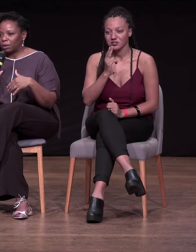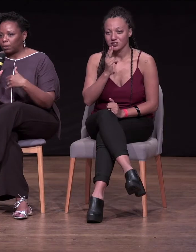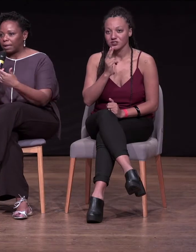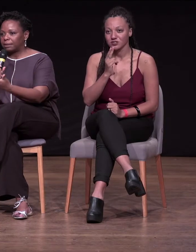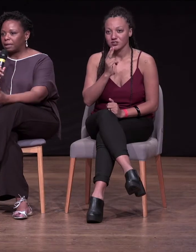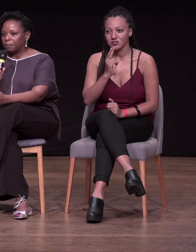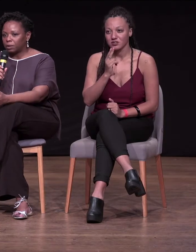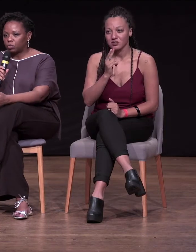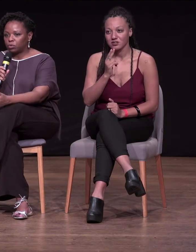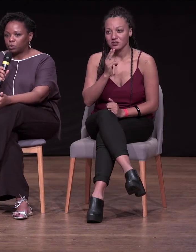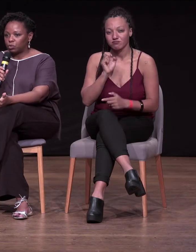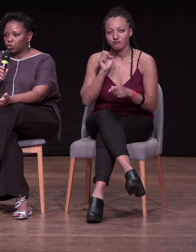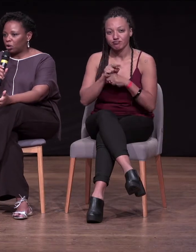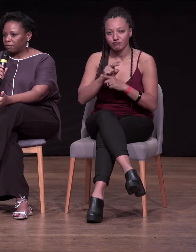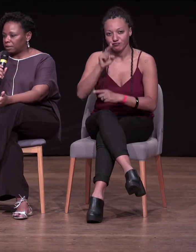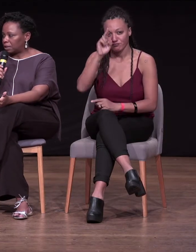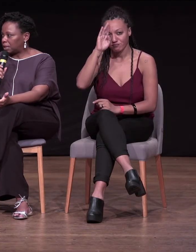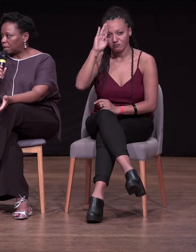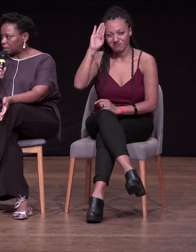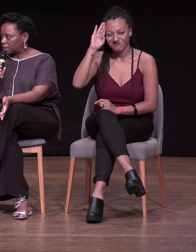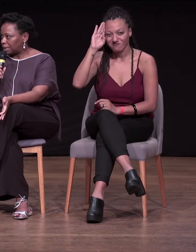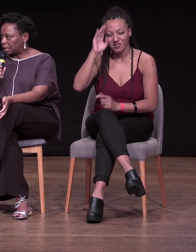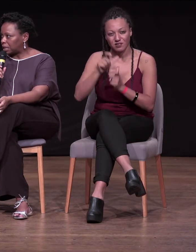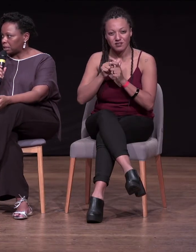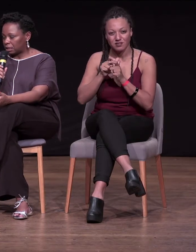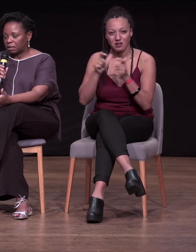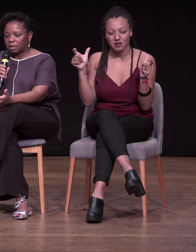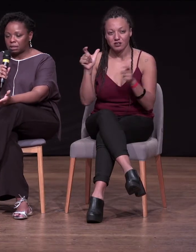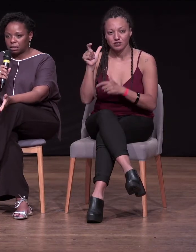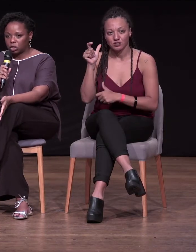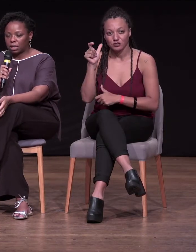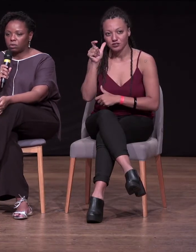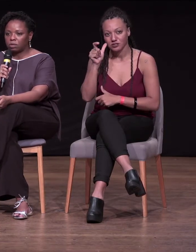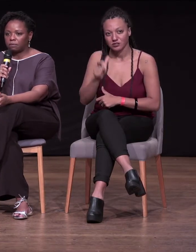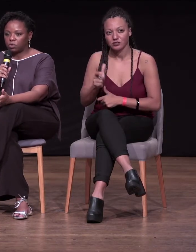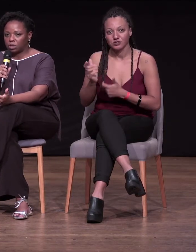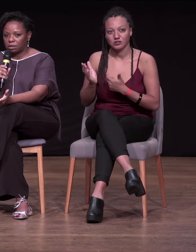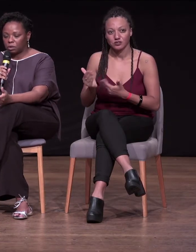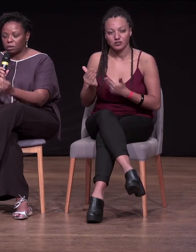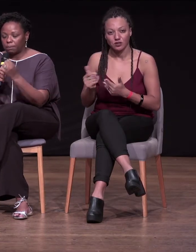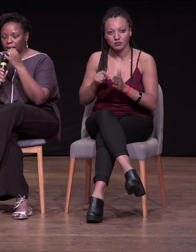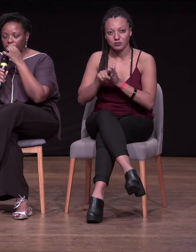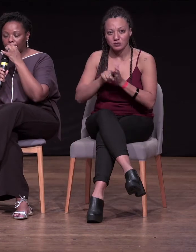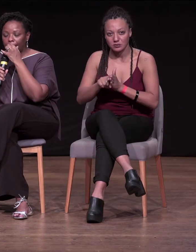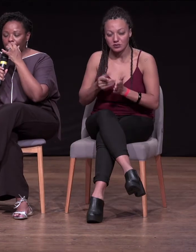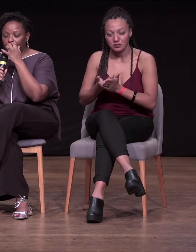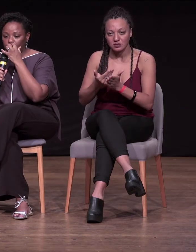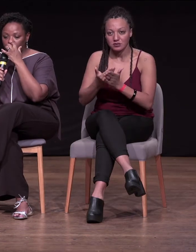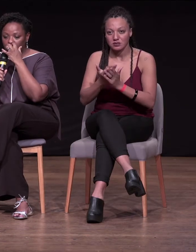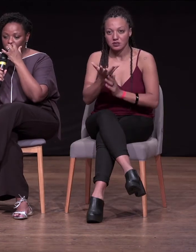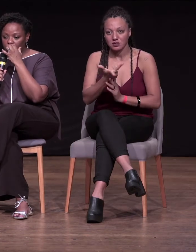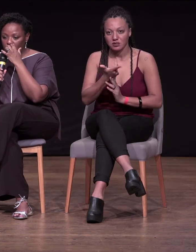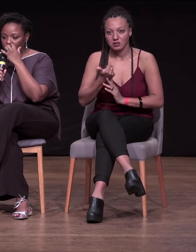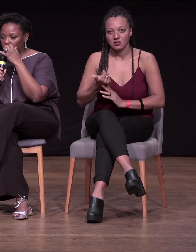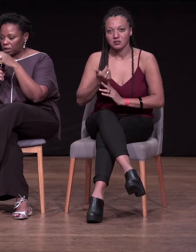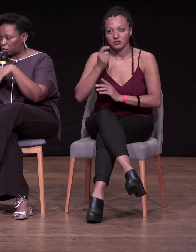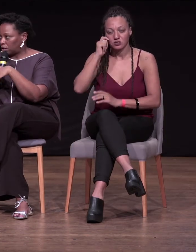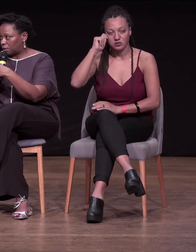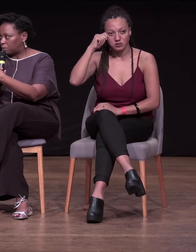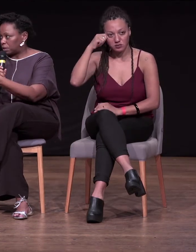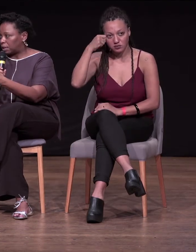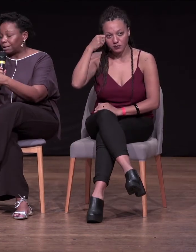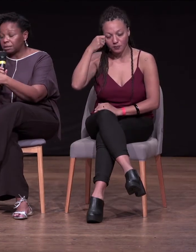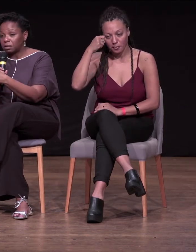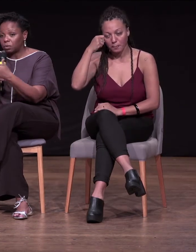né, no campo acadêmico de muitos jovens que têm esse interesse, que têm se dedicado a essa investigação e também à produção artística.